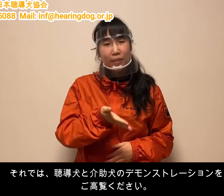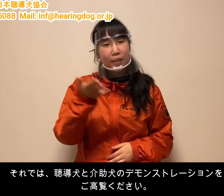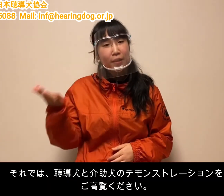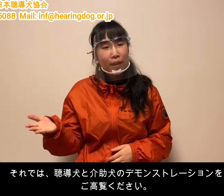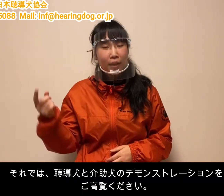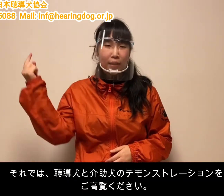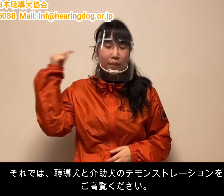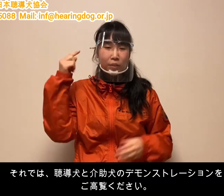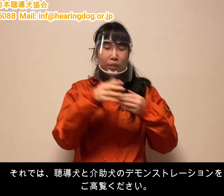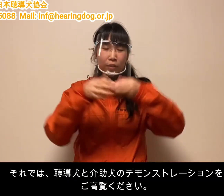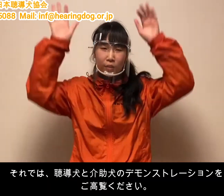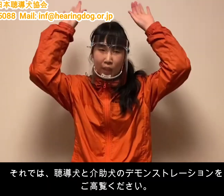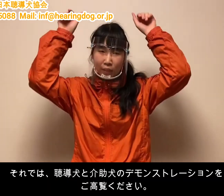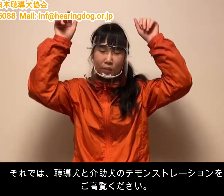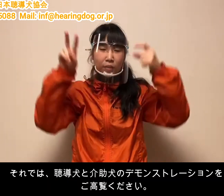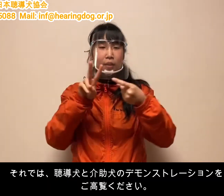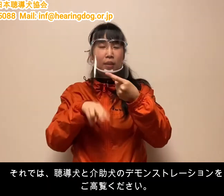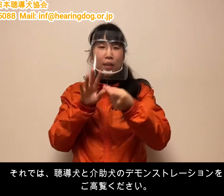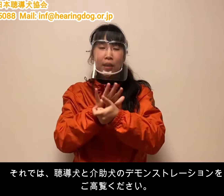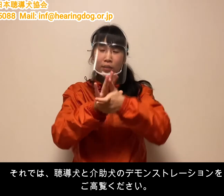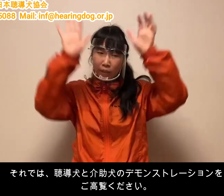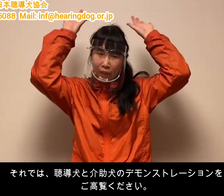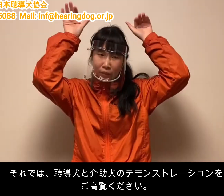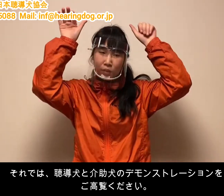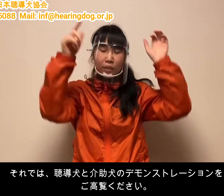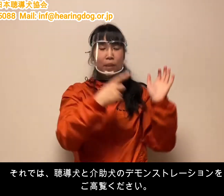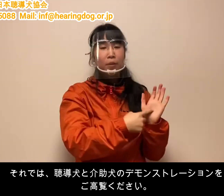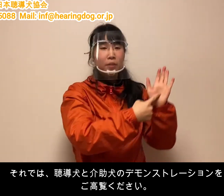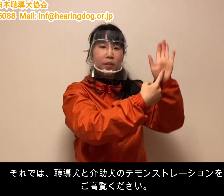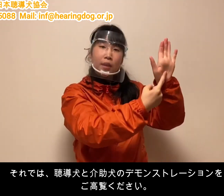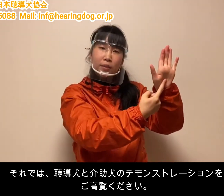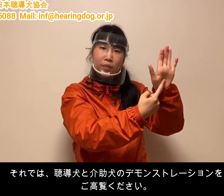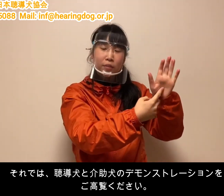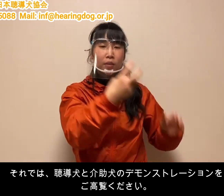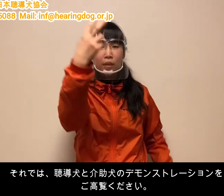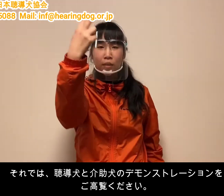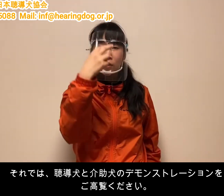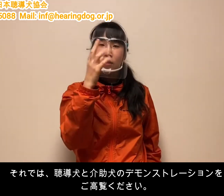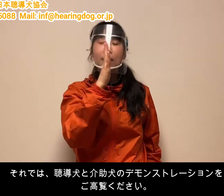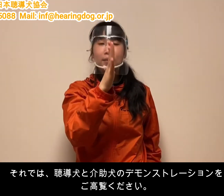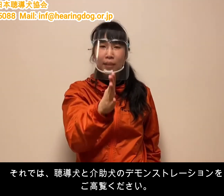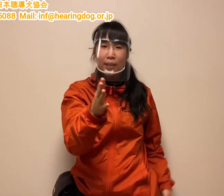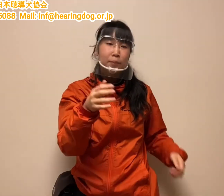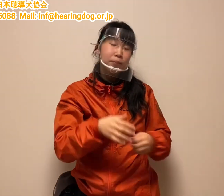それでは聴導犬と介助犬のデモンストレーションをご覧覧ください。